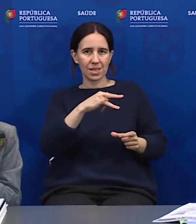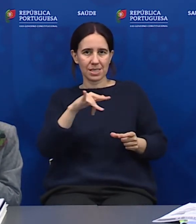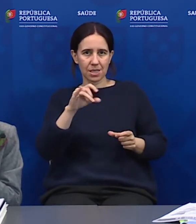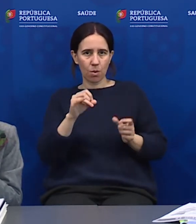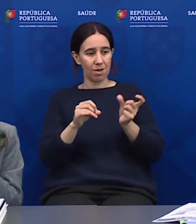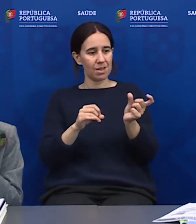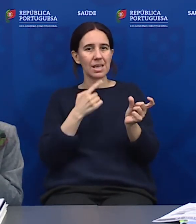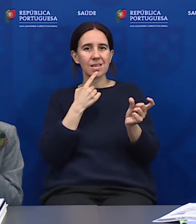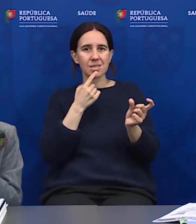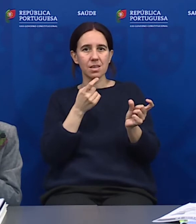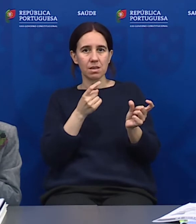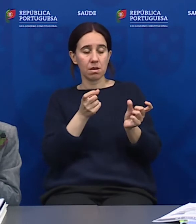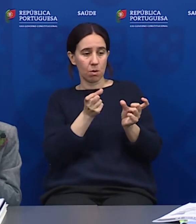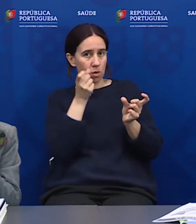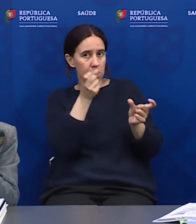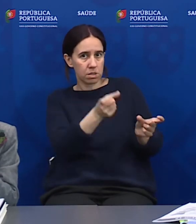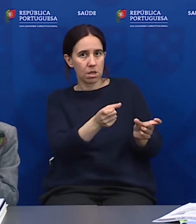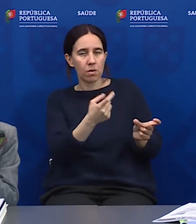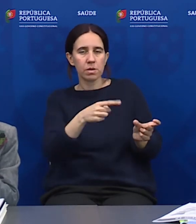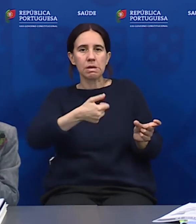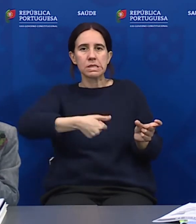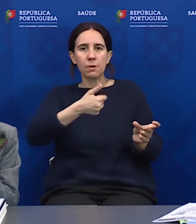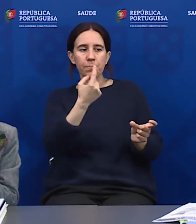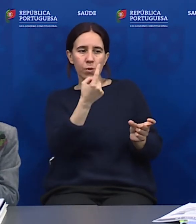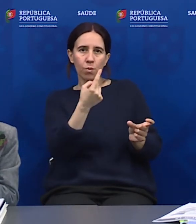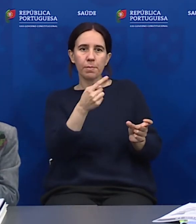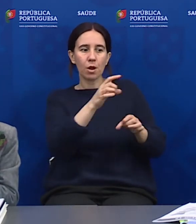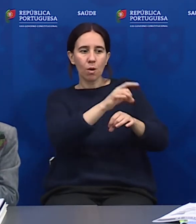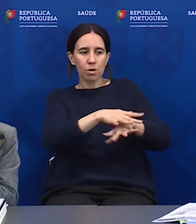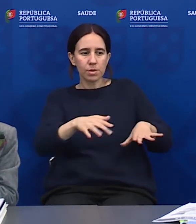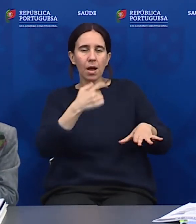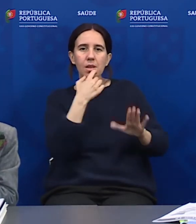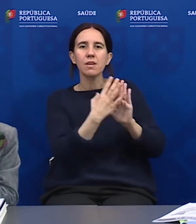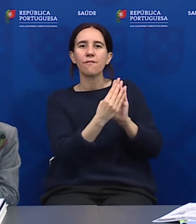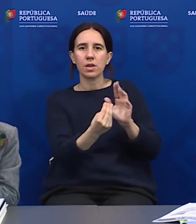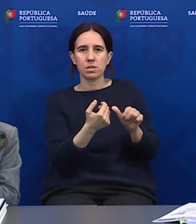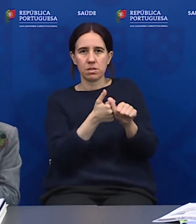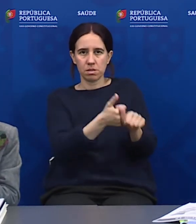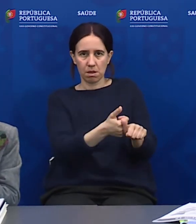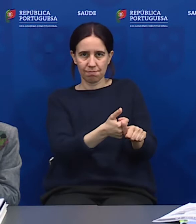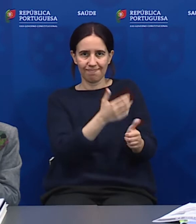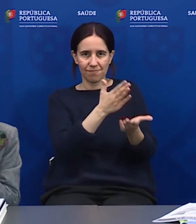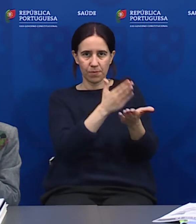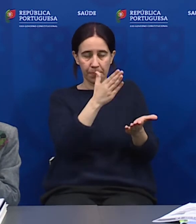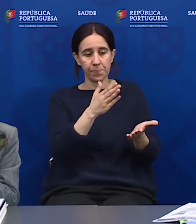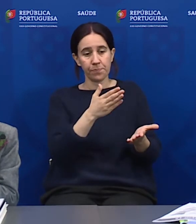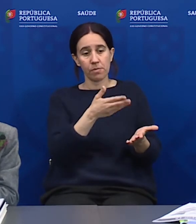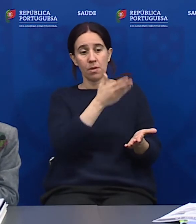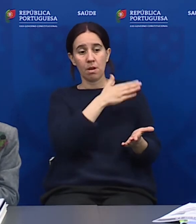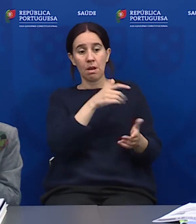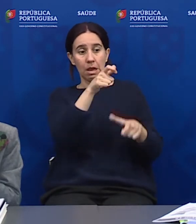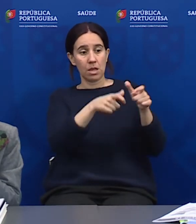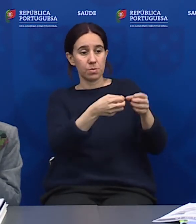tínhamos um canal privilegiado para hospitais de referência. Portanto, estávamos a ter os